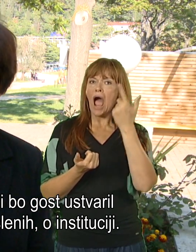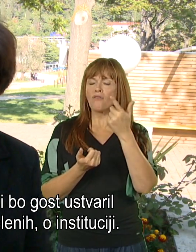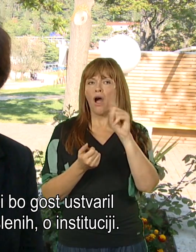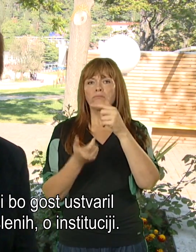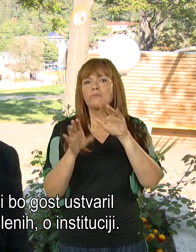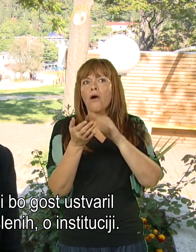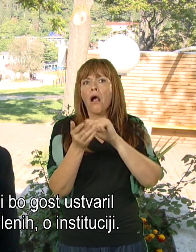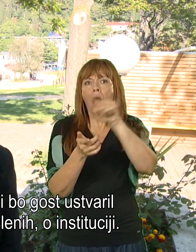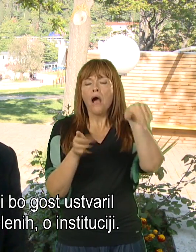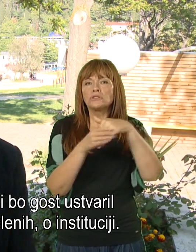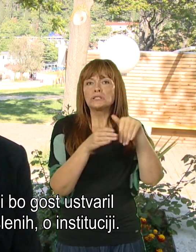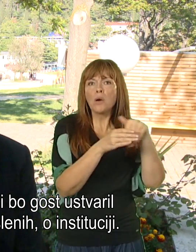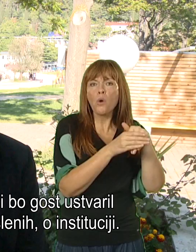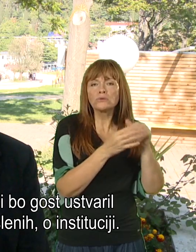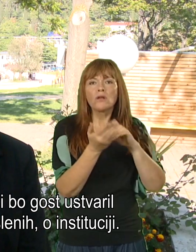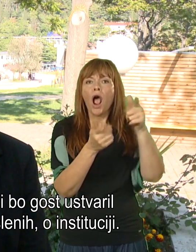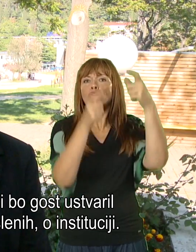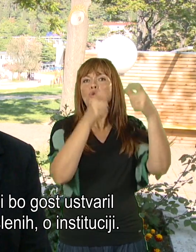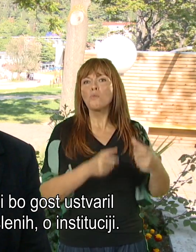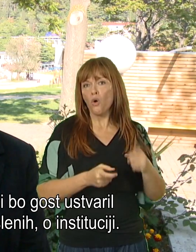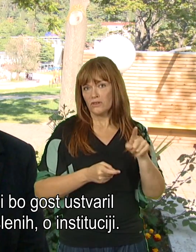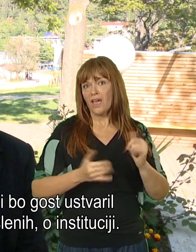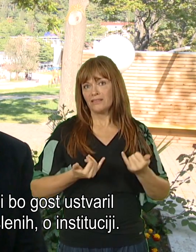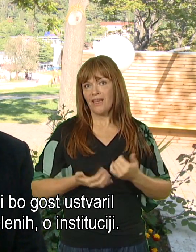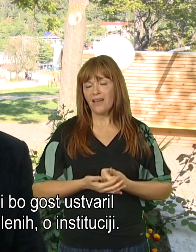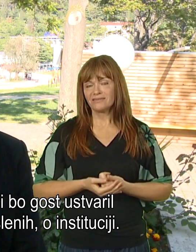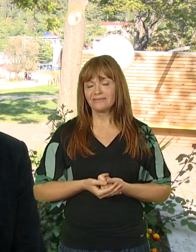o zaposlenih, o inštituciji.